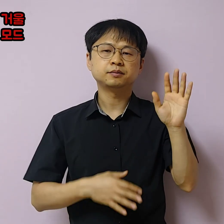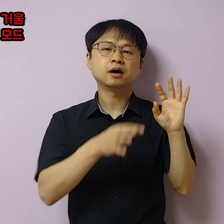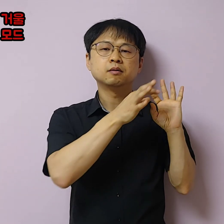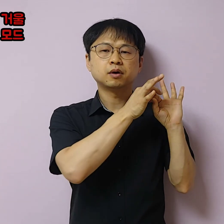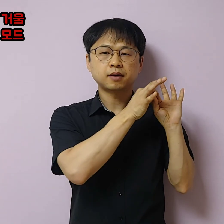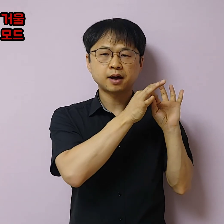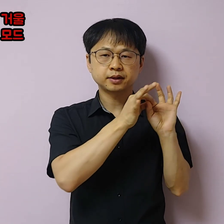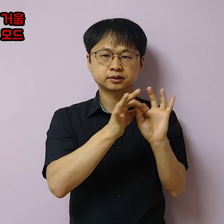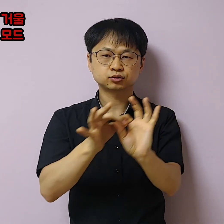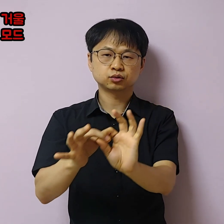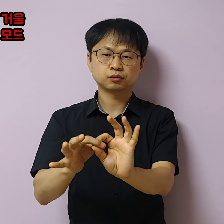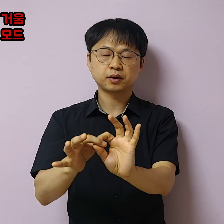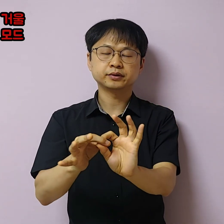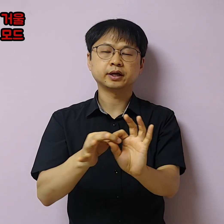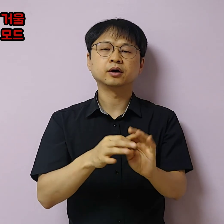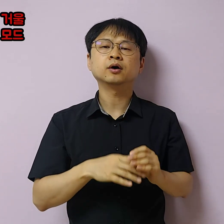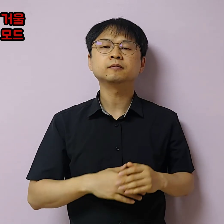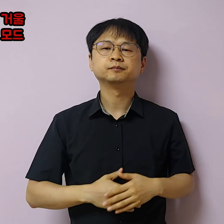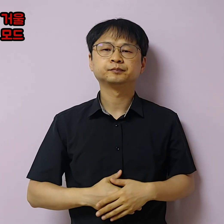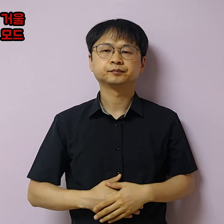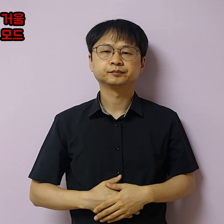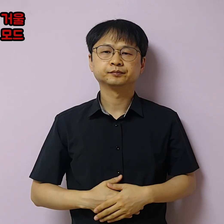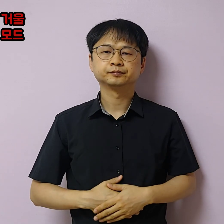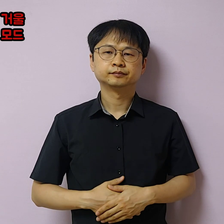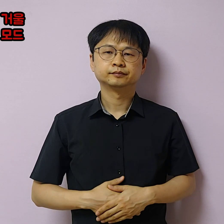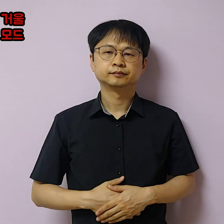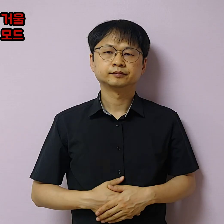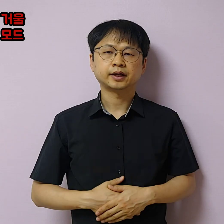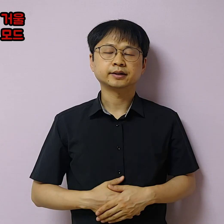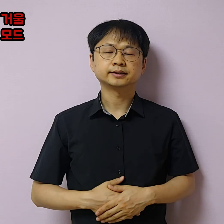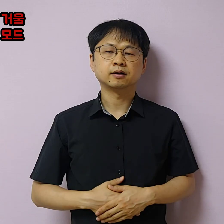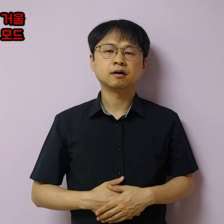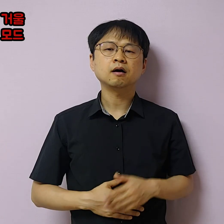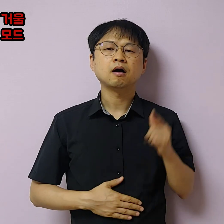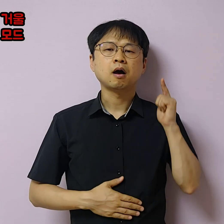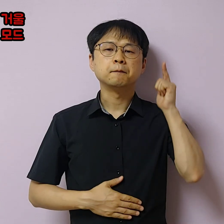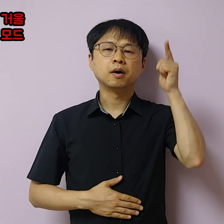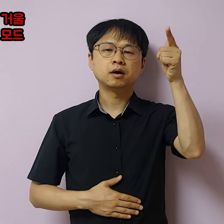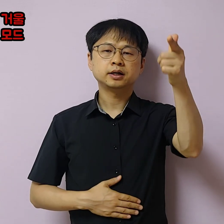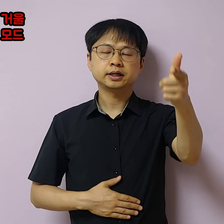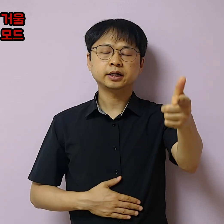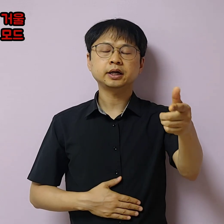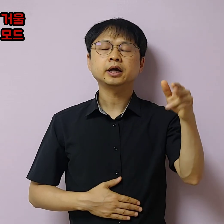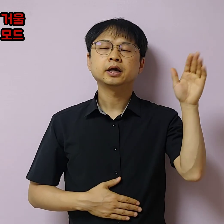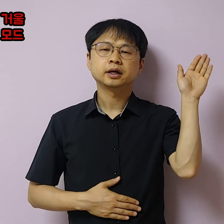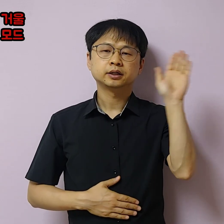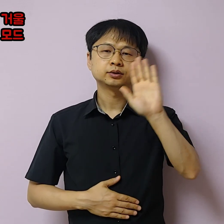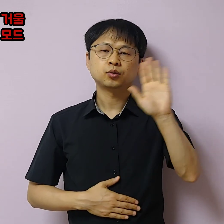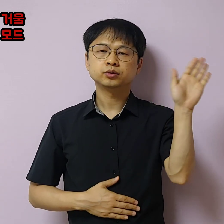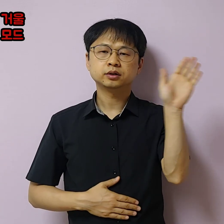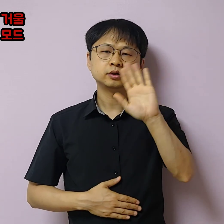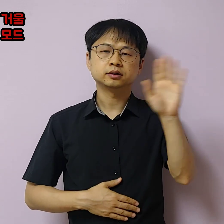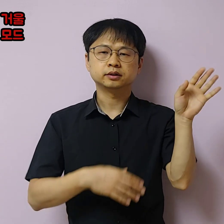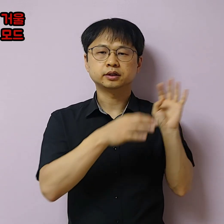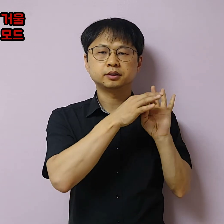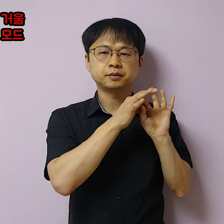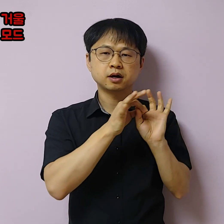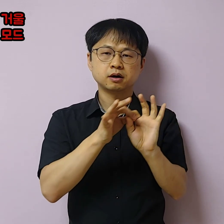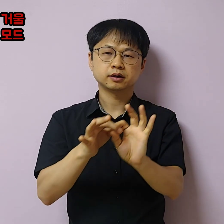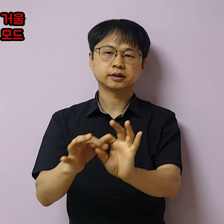흔들며 뭐뭐 하면서 수어도 배웠네요. 네, 그래서 멀리 손을 흔들며